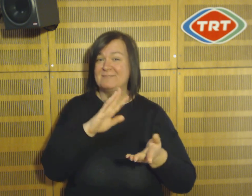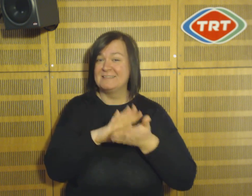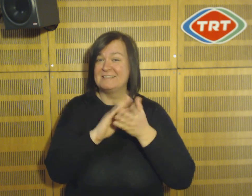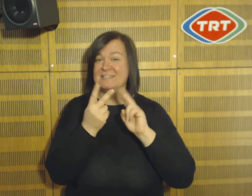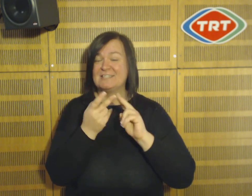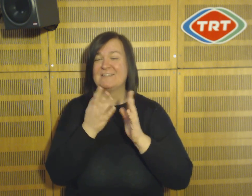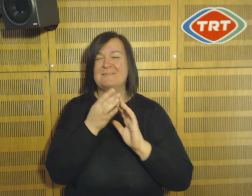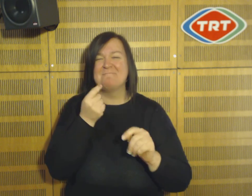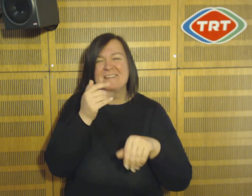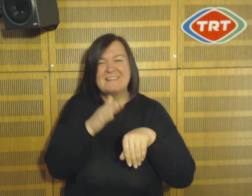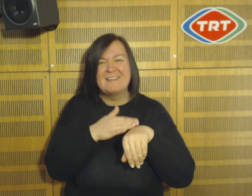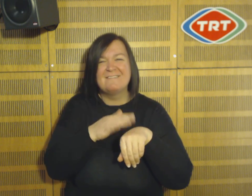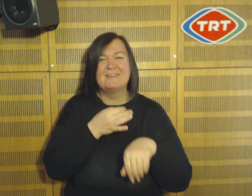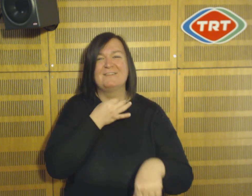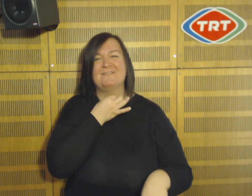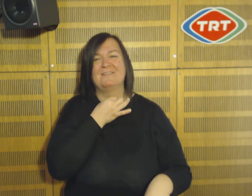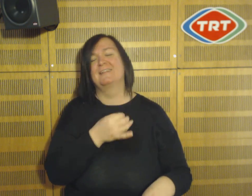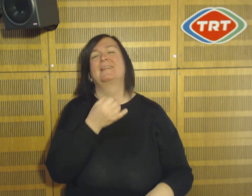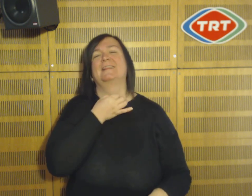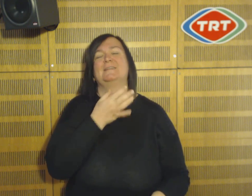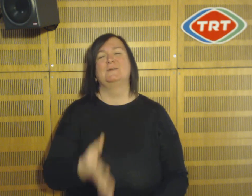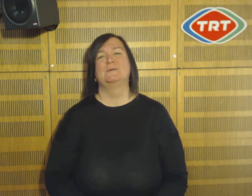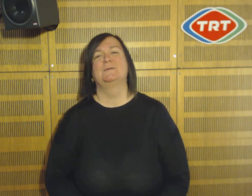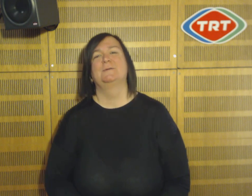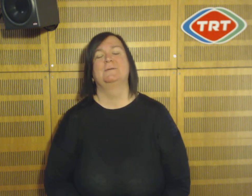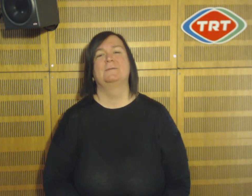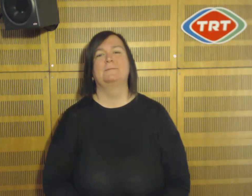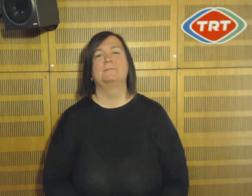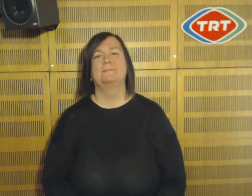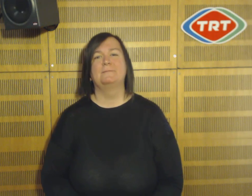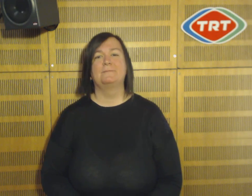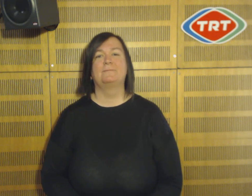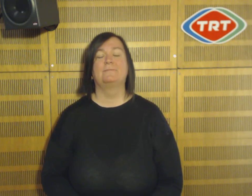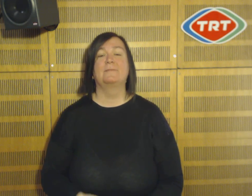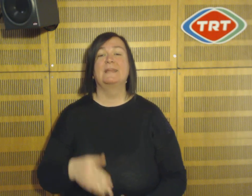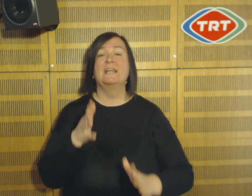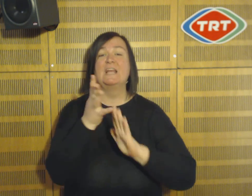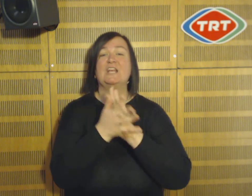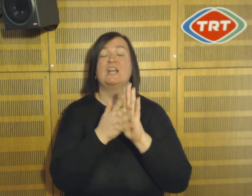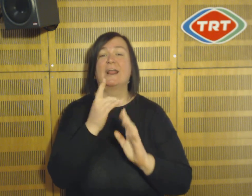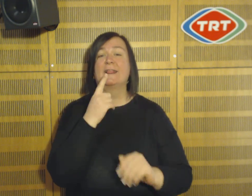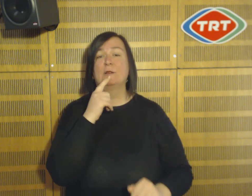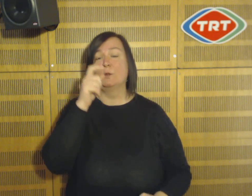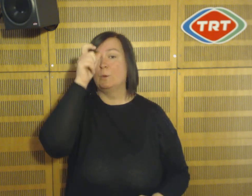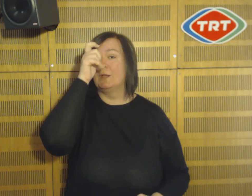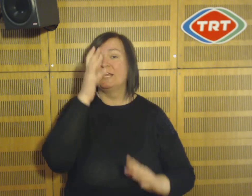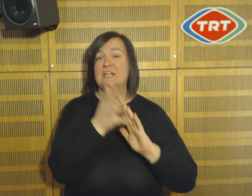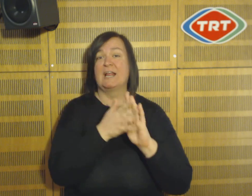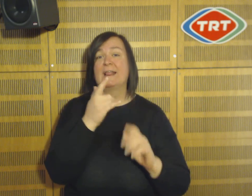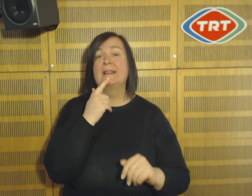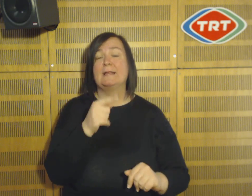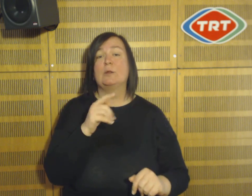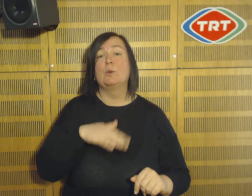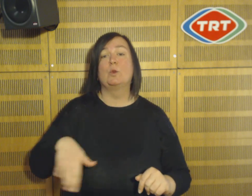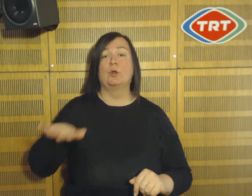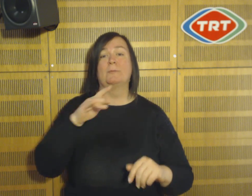daha yavaş olalım Olur mu Teşekkür ederiz Tab Aslında işaret dillerinin sadece Türk işaret dilin Aslında tüm işaret dillerin Aslında